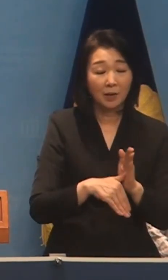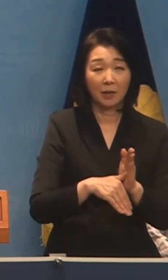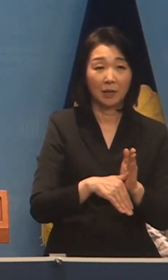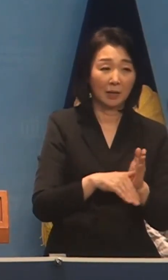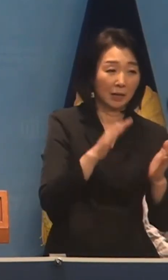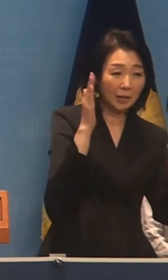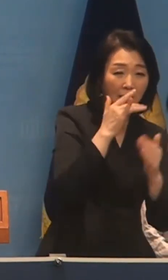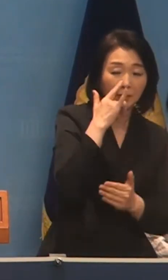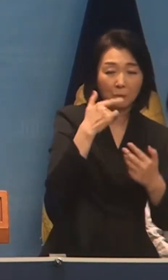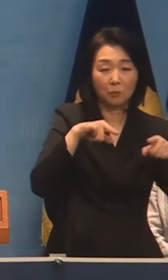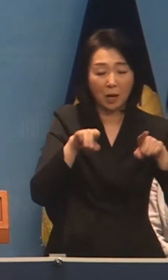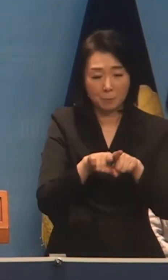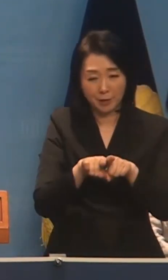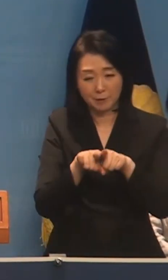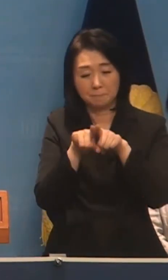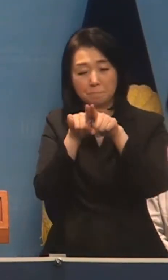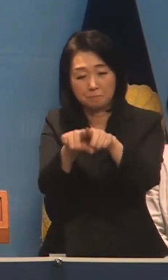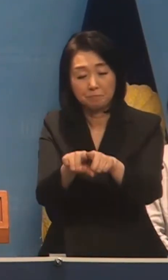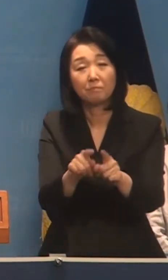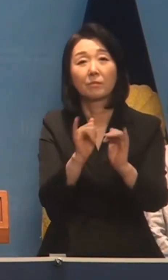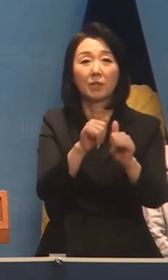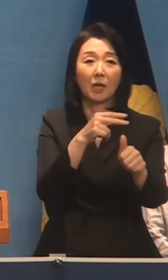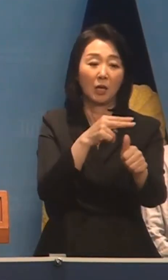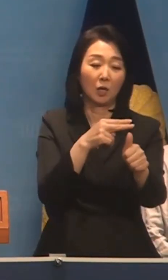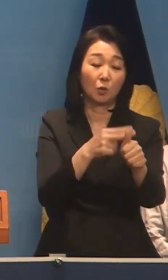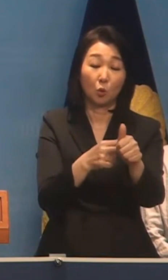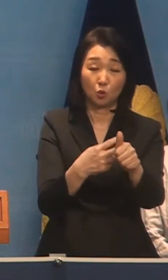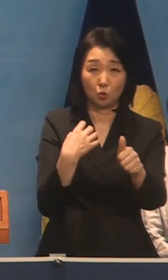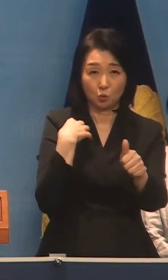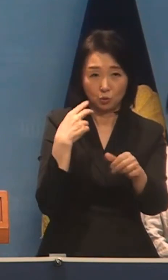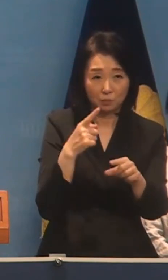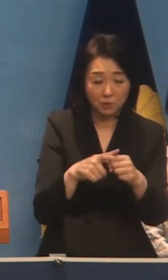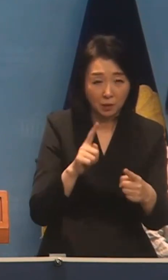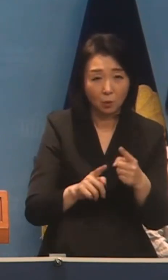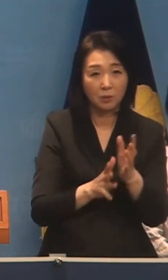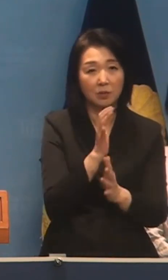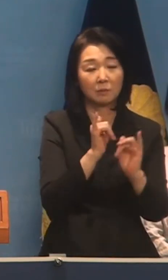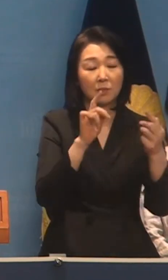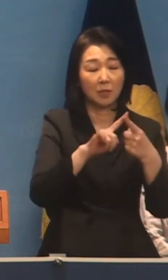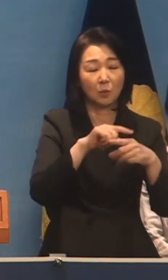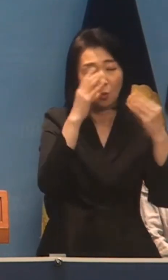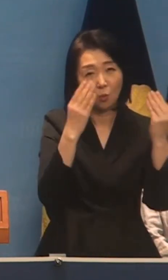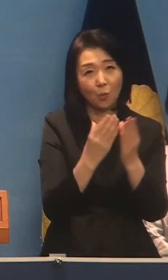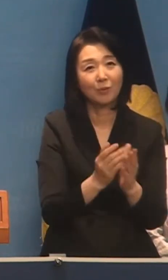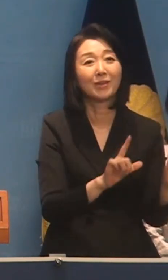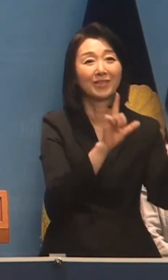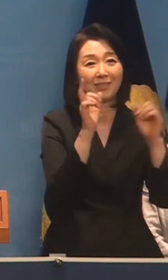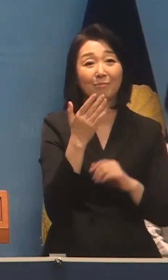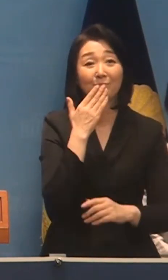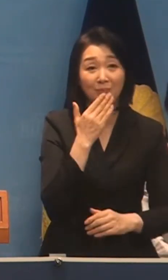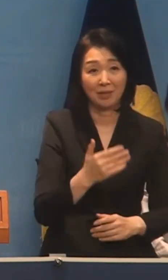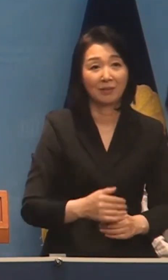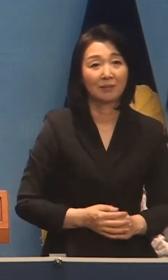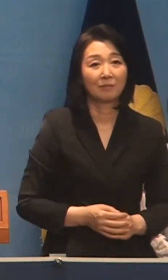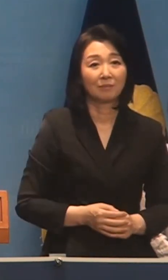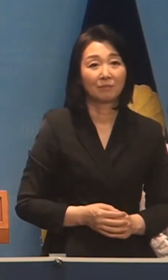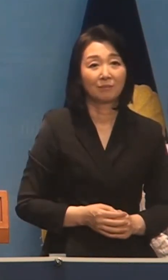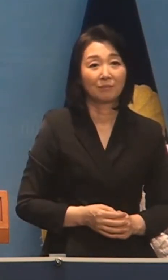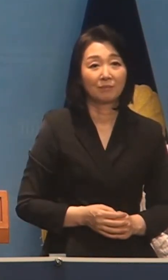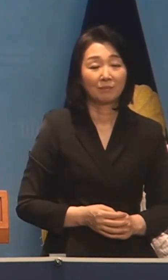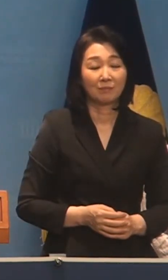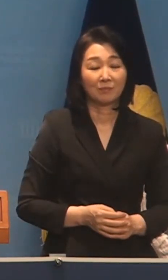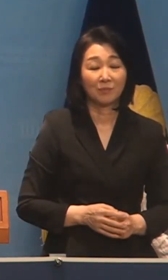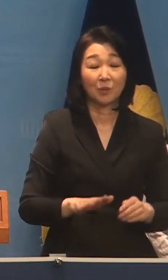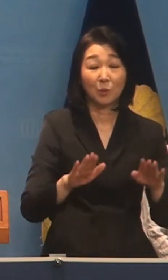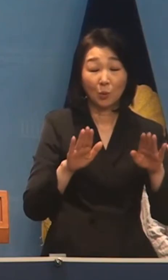함께하는 동반자로서, 교육 주체로서, 시민으로서 온전히 살아갈 수 있습니다. 이 자리를